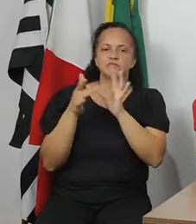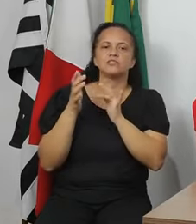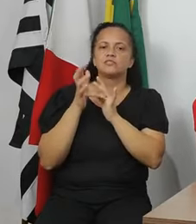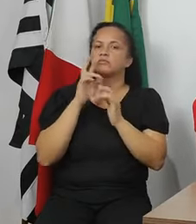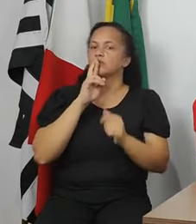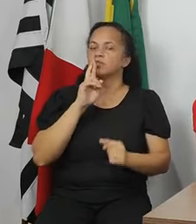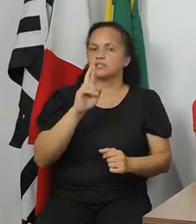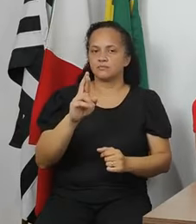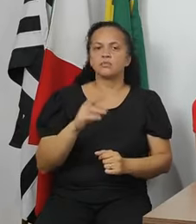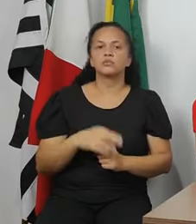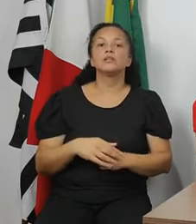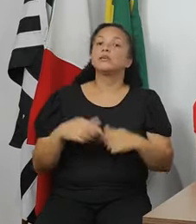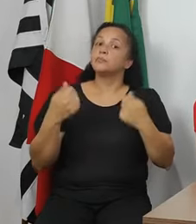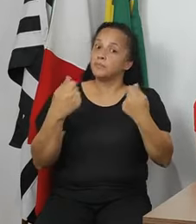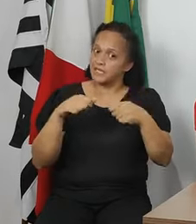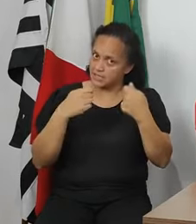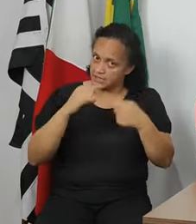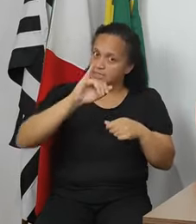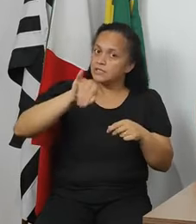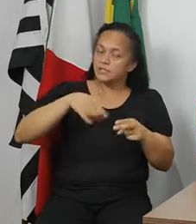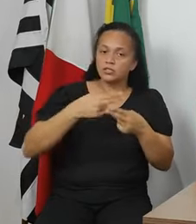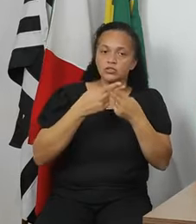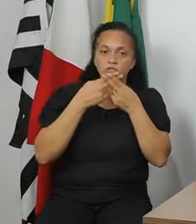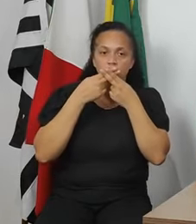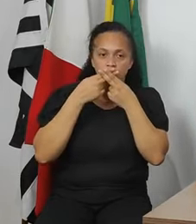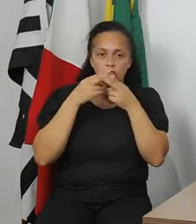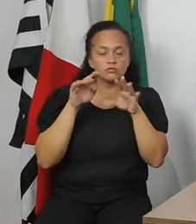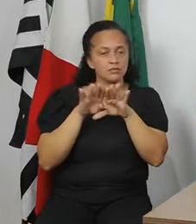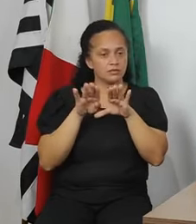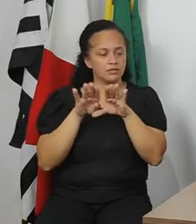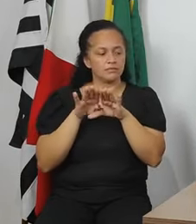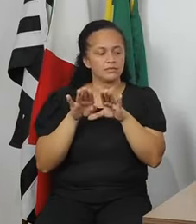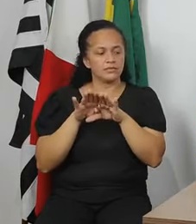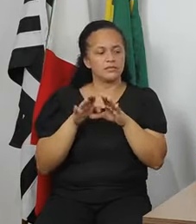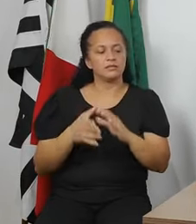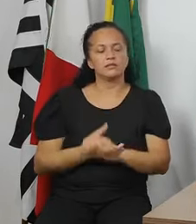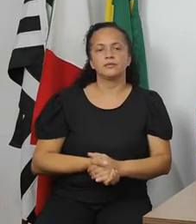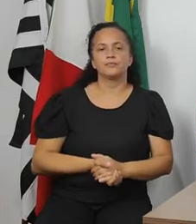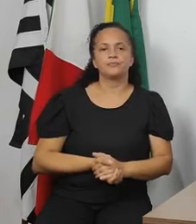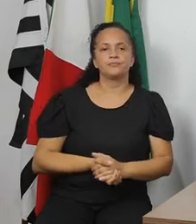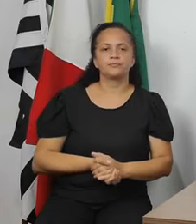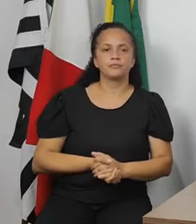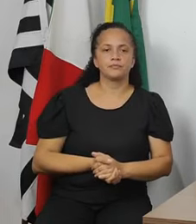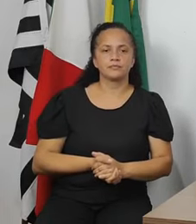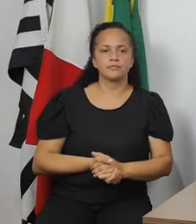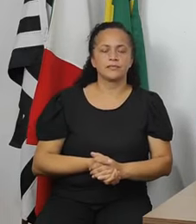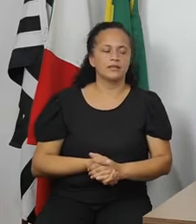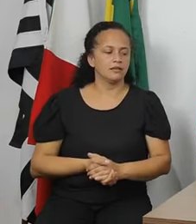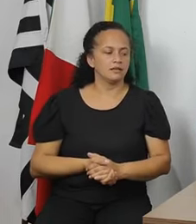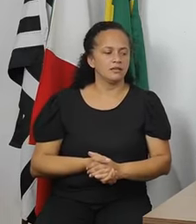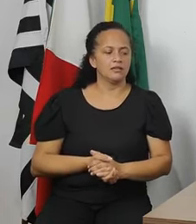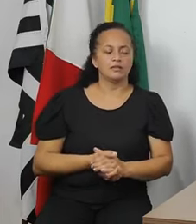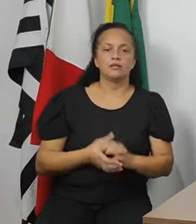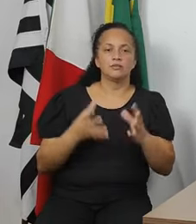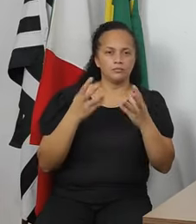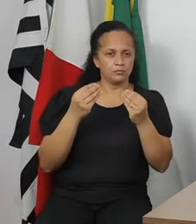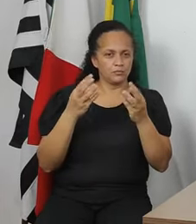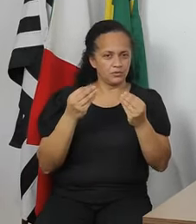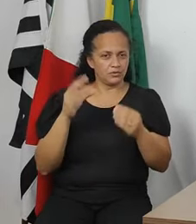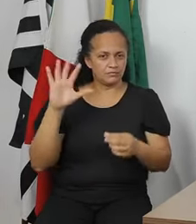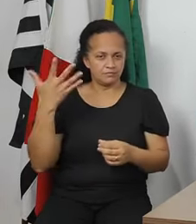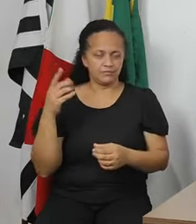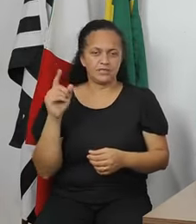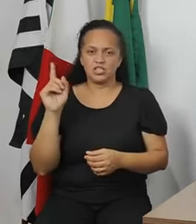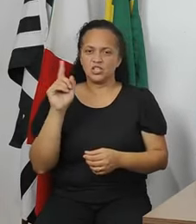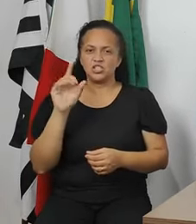É longo, mas assim, acho que eu queria chamar a atenção ao último versículo, que muitas coisas na nossa vida não é só sobre a nossa fé.